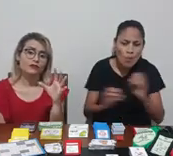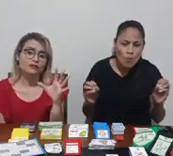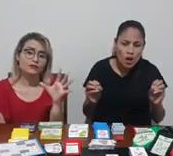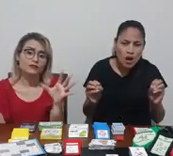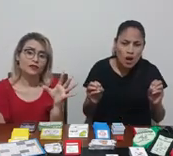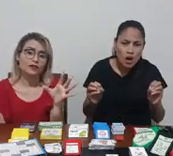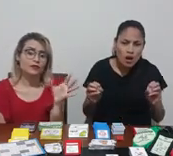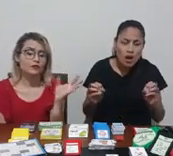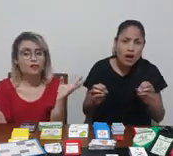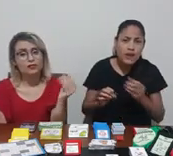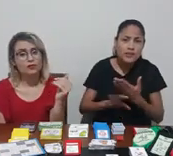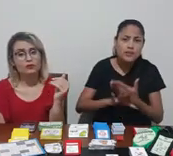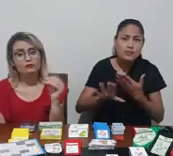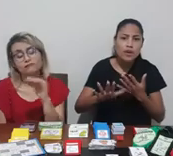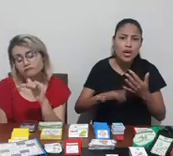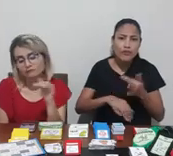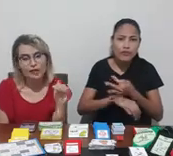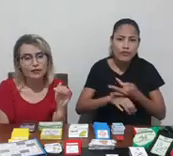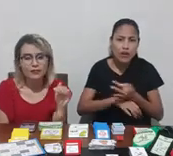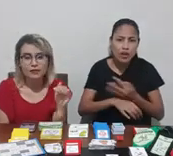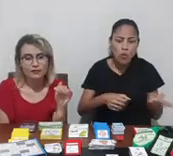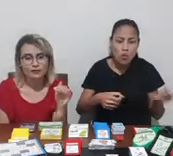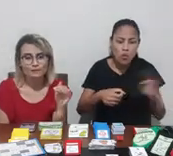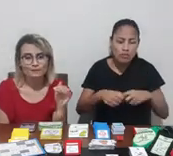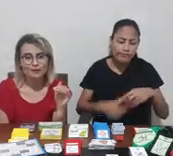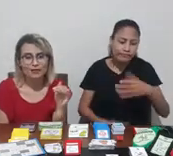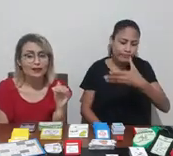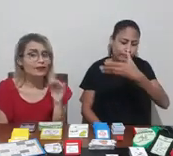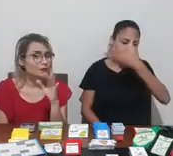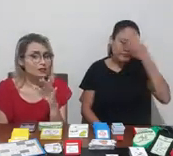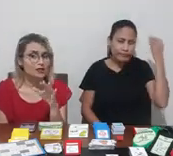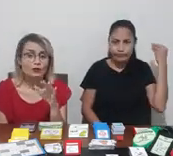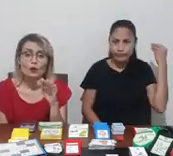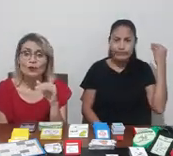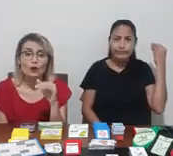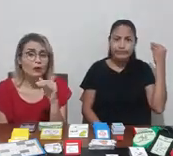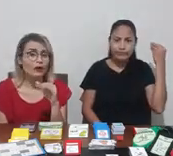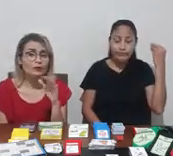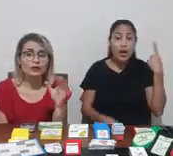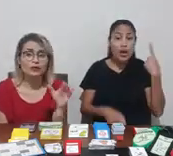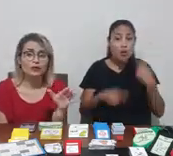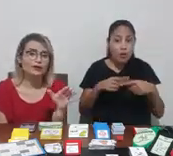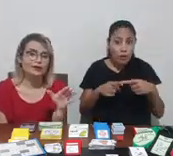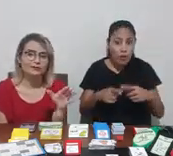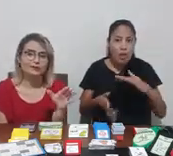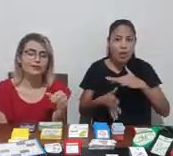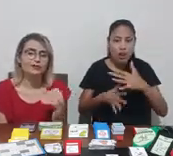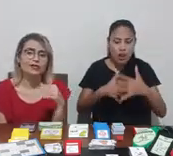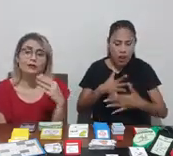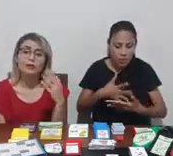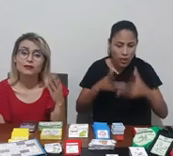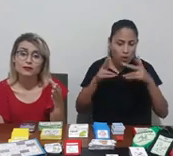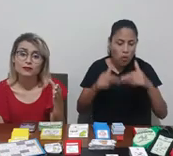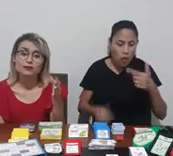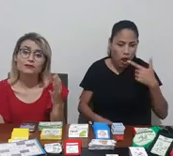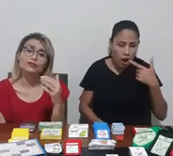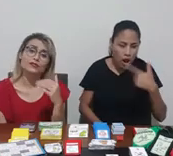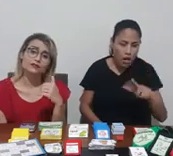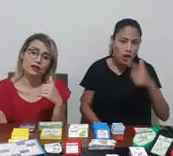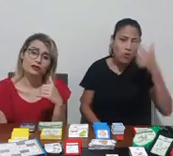recesso, teve as férias, quando eles voltam, eles esquecem. Libras é como qualquer outra língua. Se você não